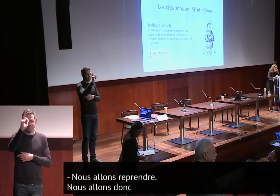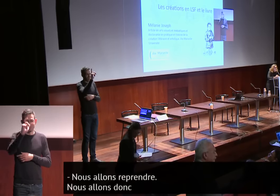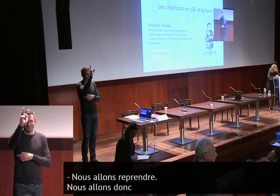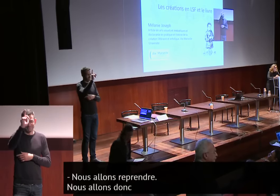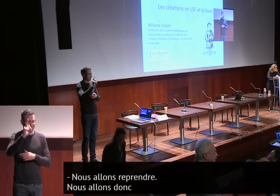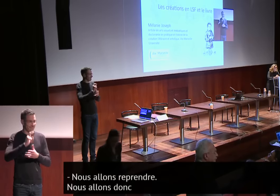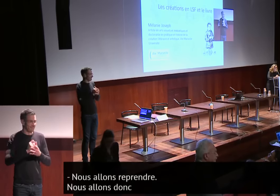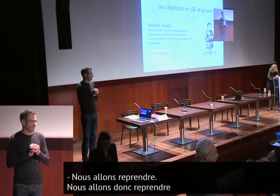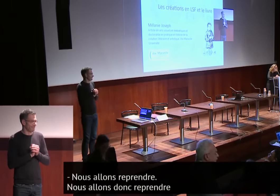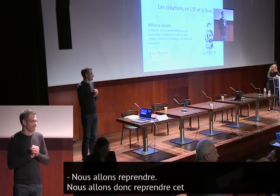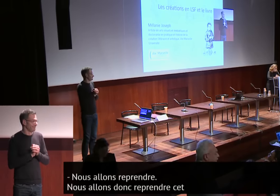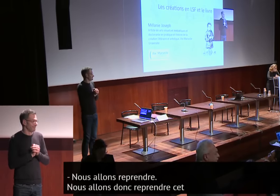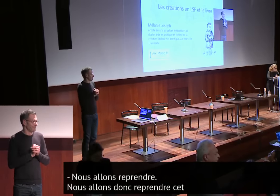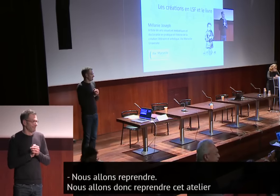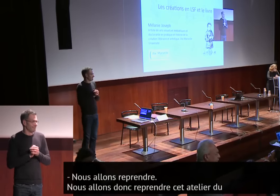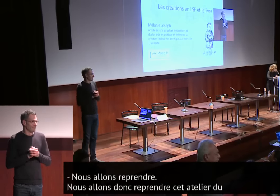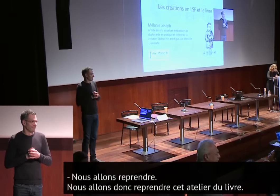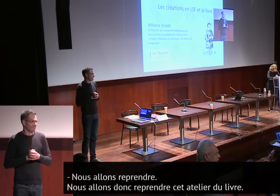cet atelier du livre,